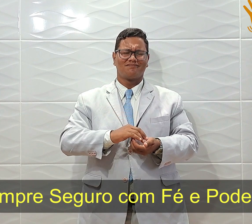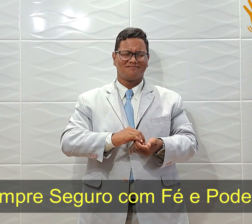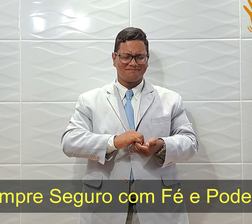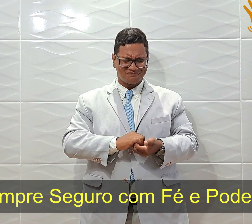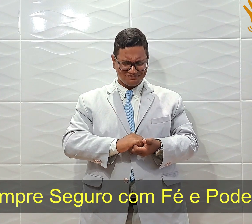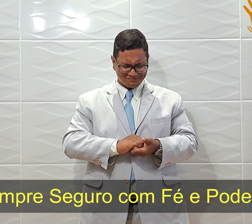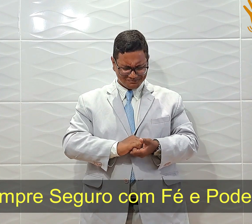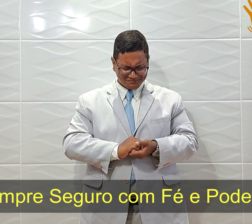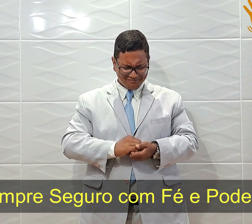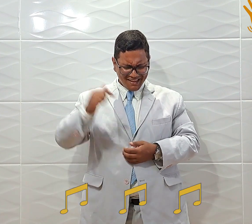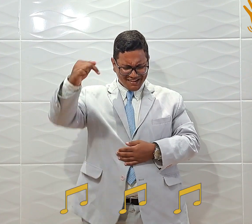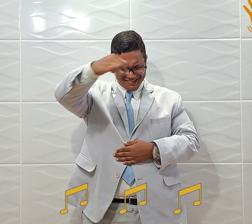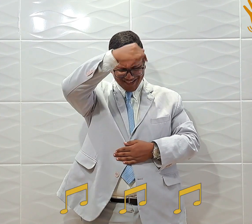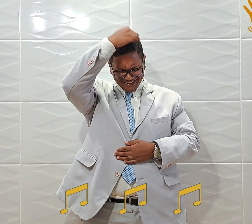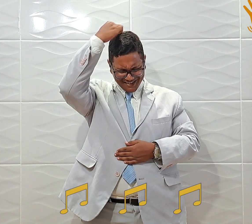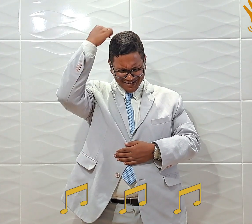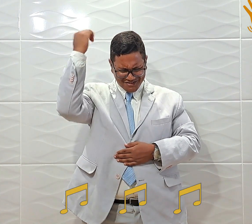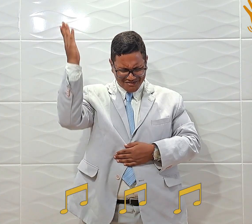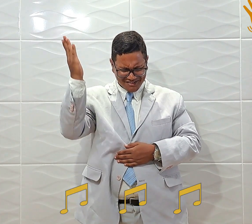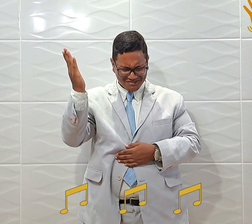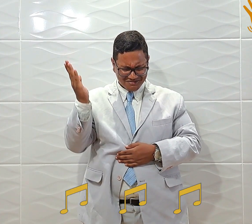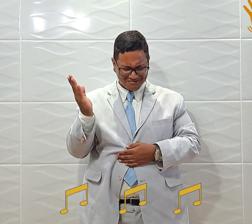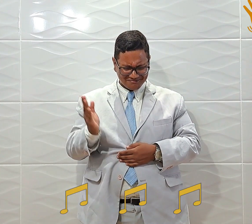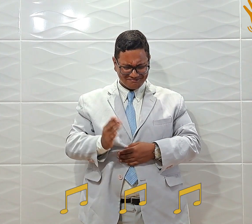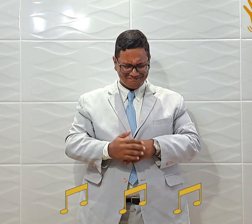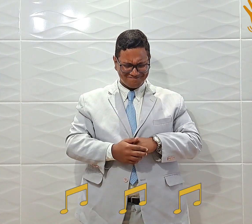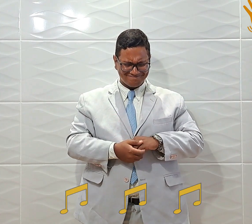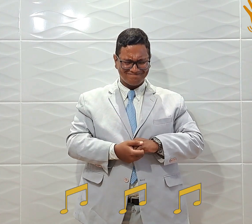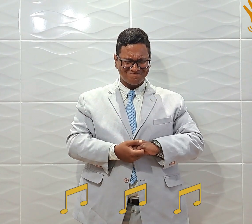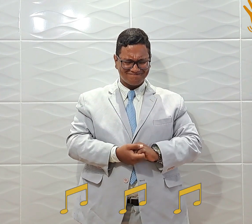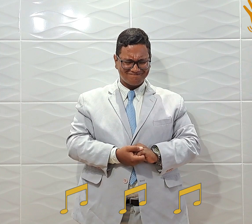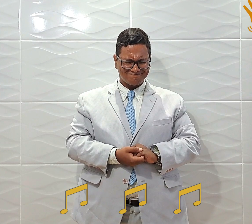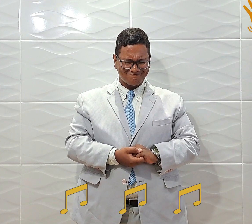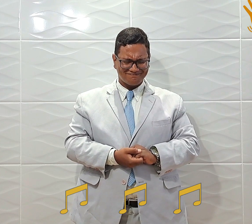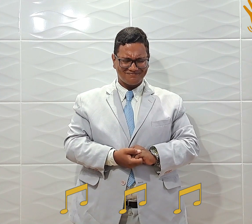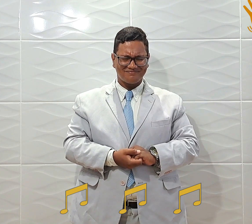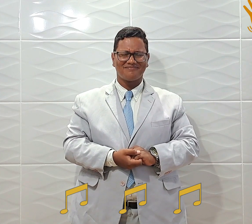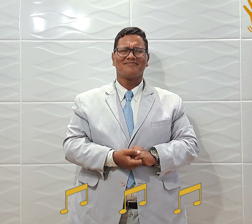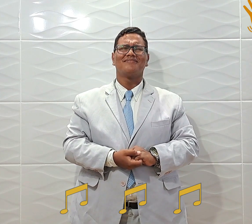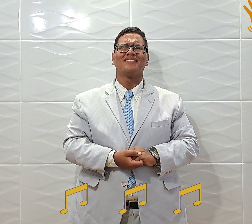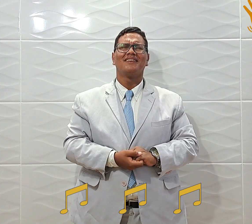Santo e puro Mestre bert Amém Amém